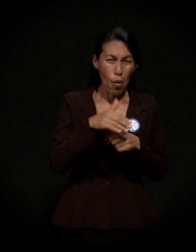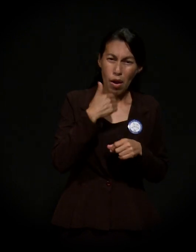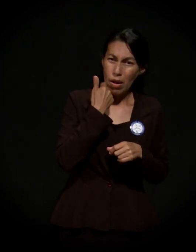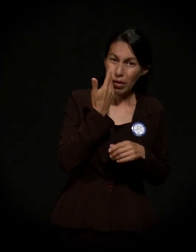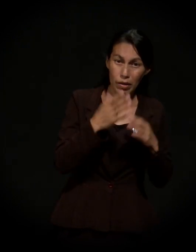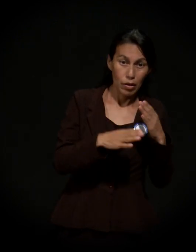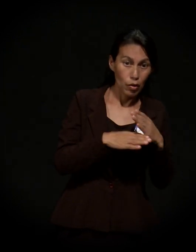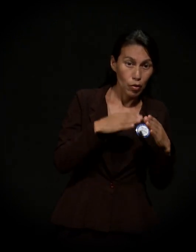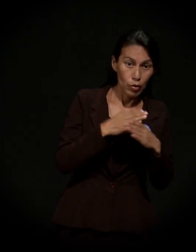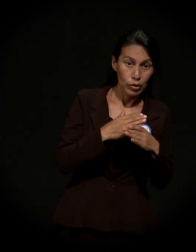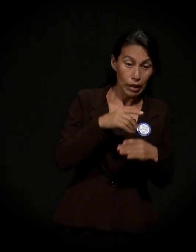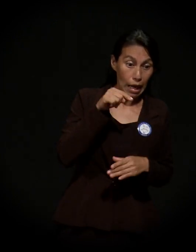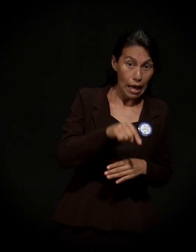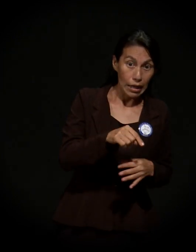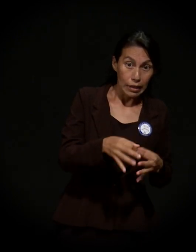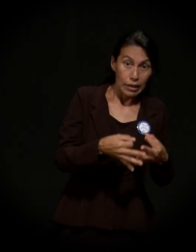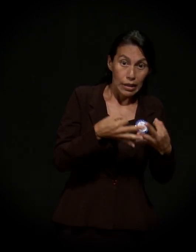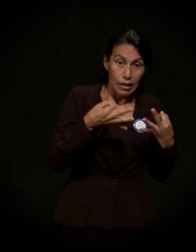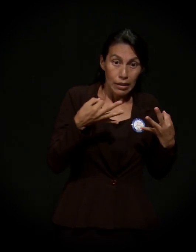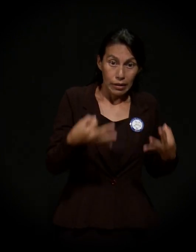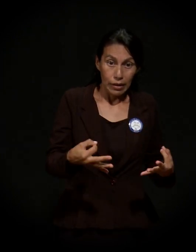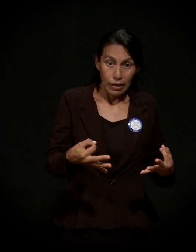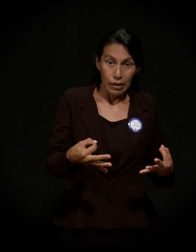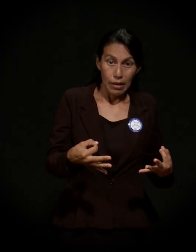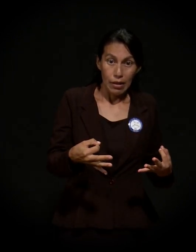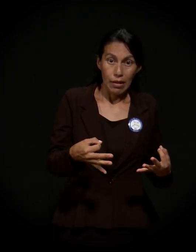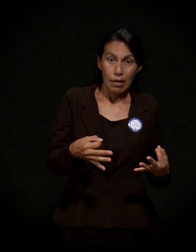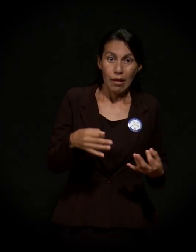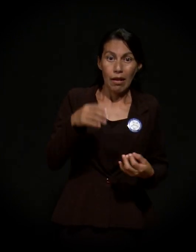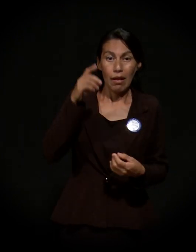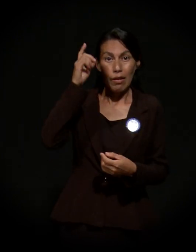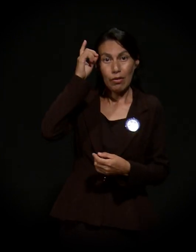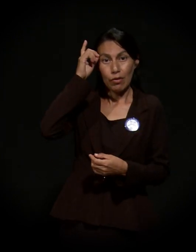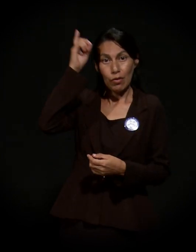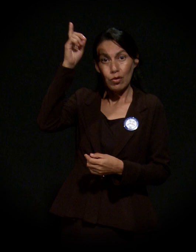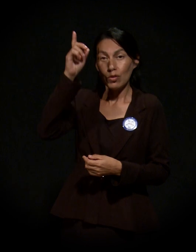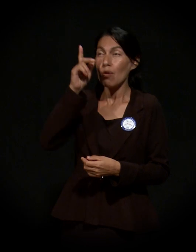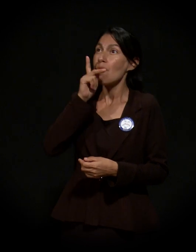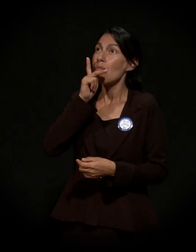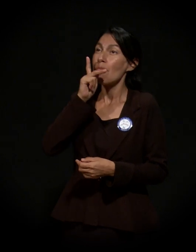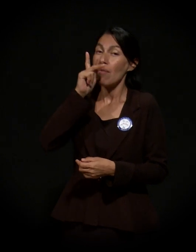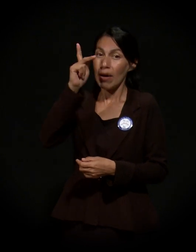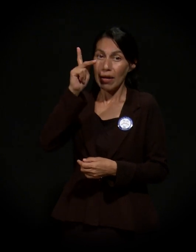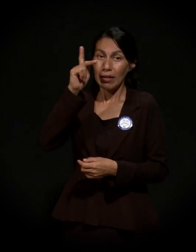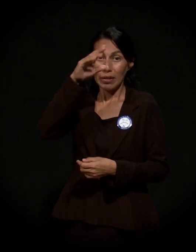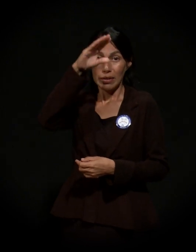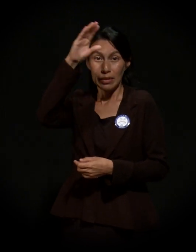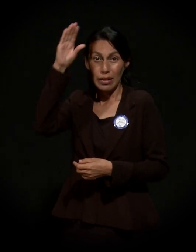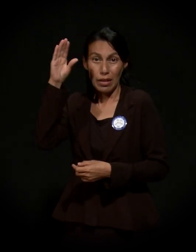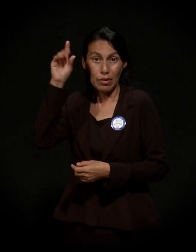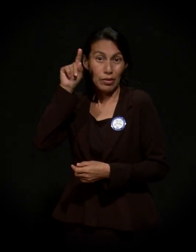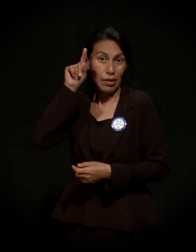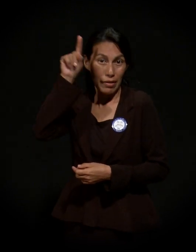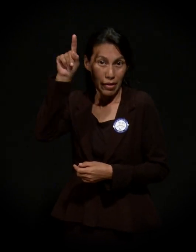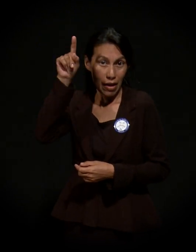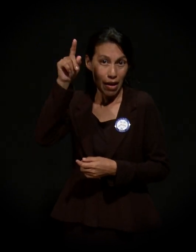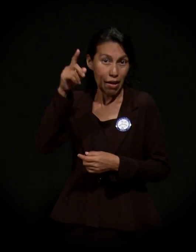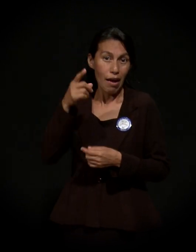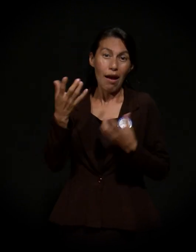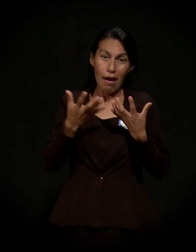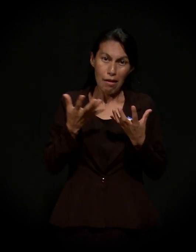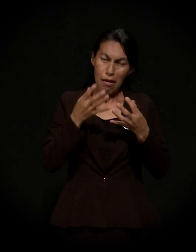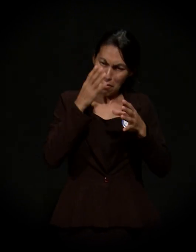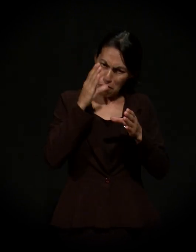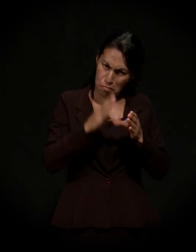tierra, le será hecho por su Padre que está en los cielos, tu Padre y mi Padre, porque donde están dos